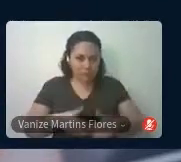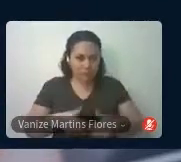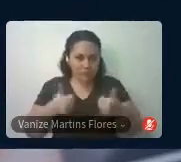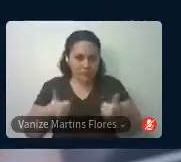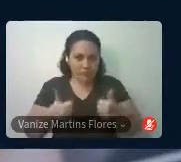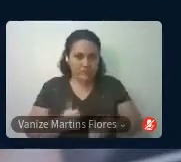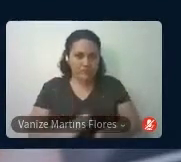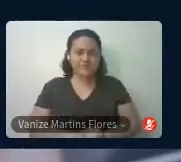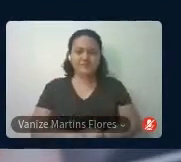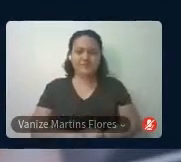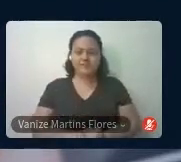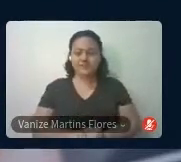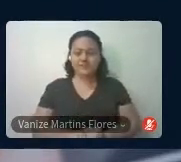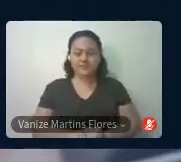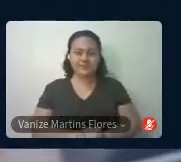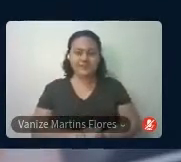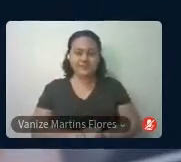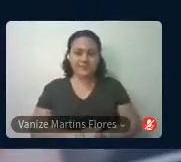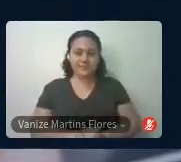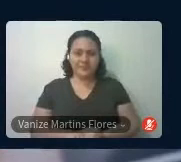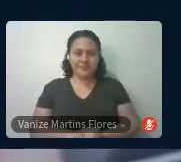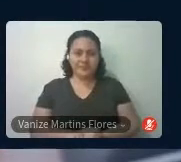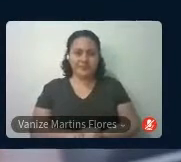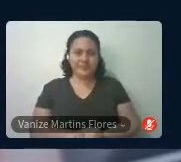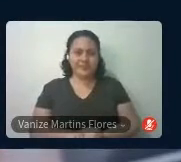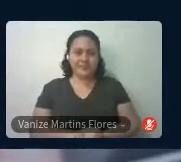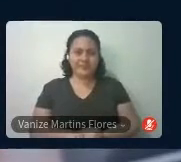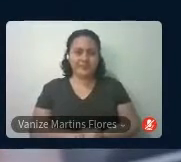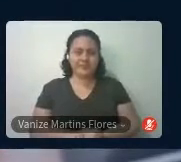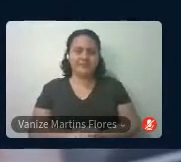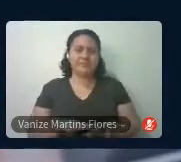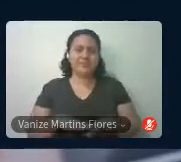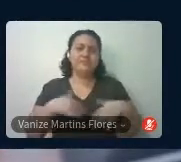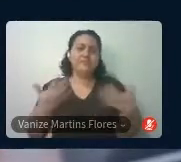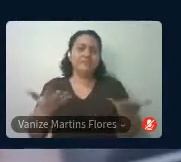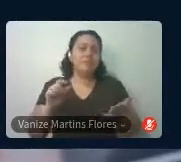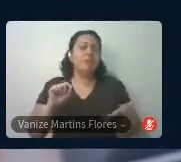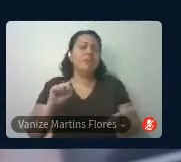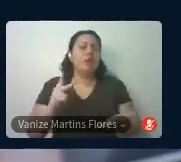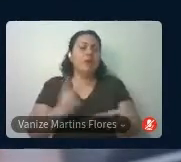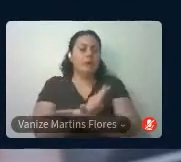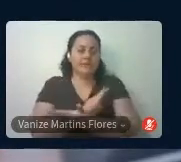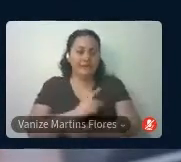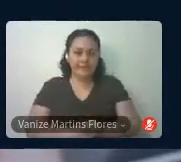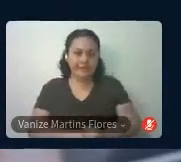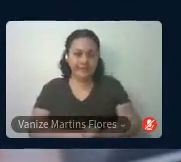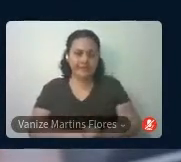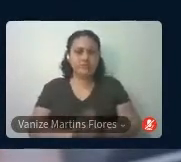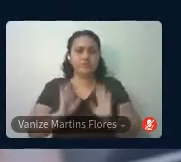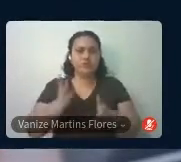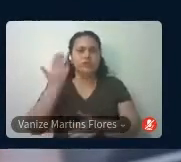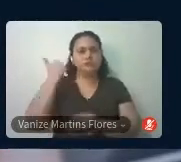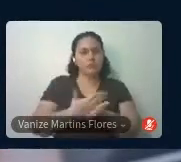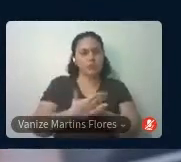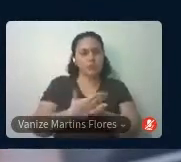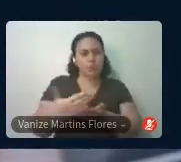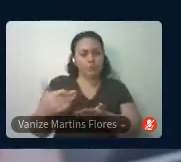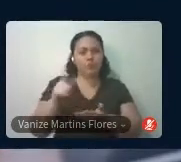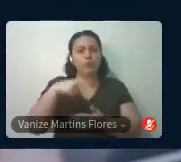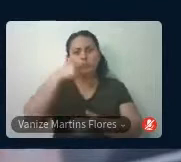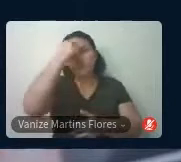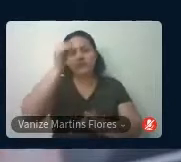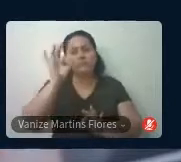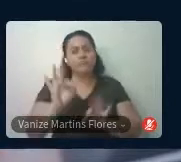Bom, então o que aconteceu, né? Desde o começo, a universidade se preparou para enfrentar